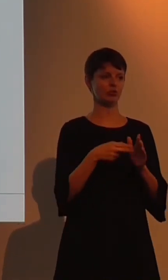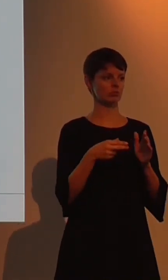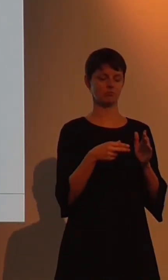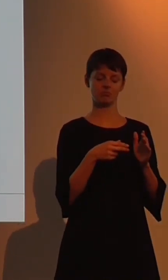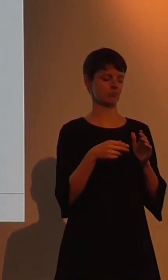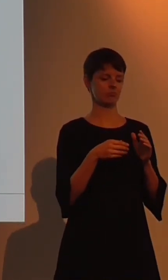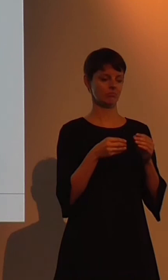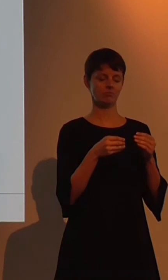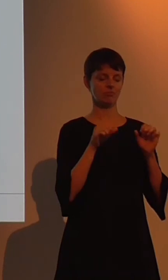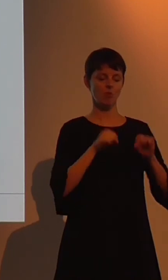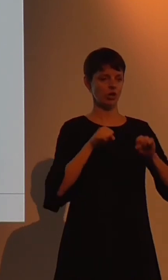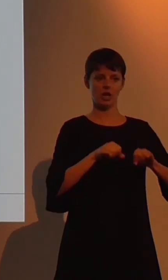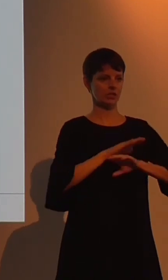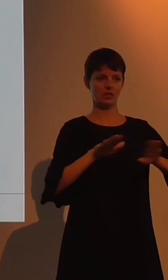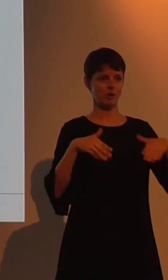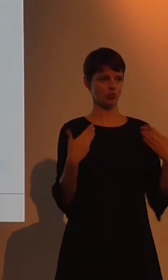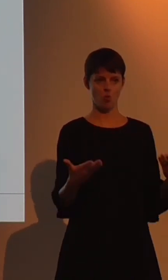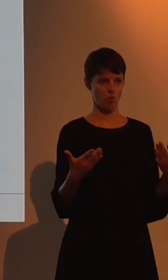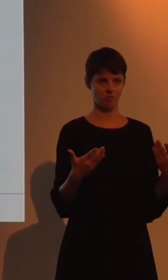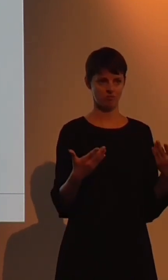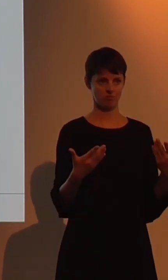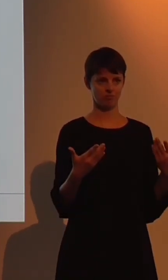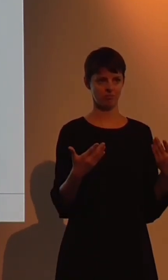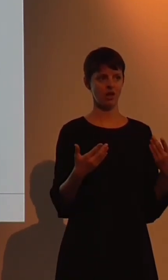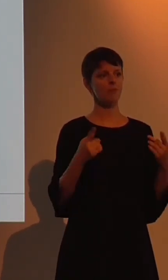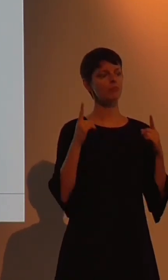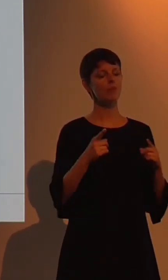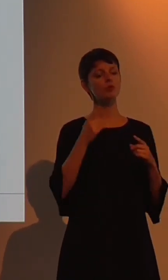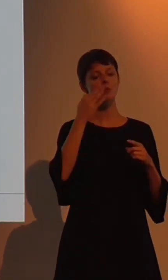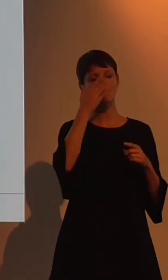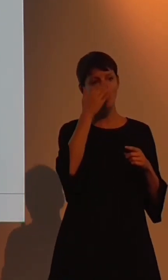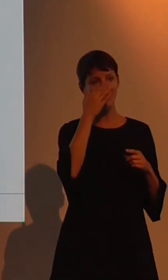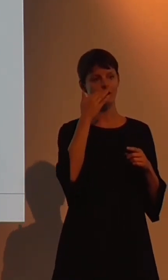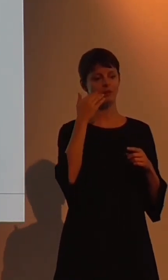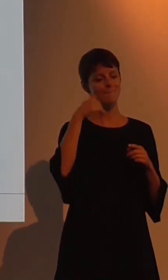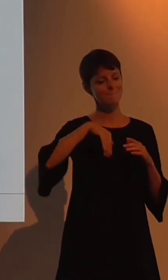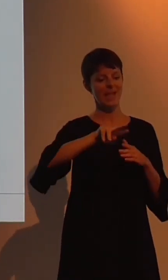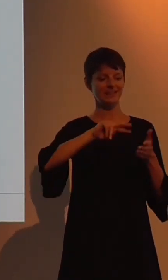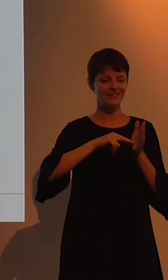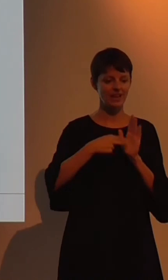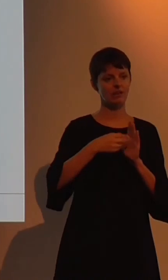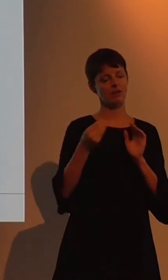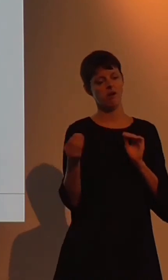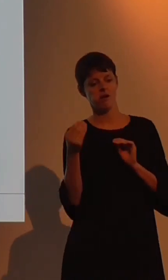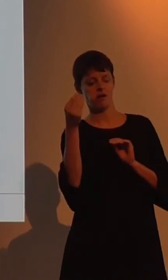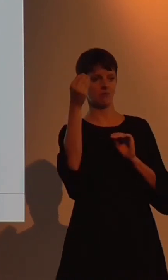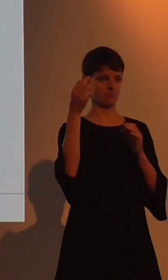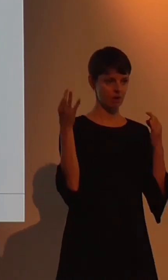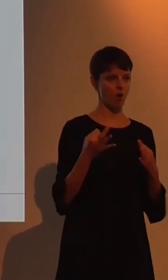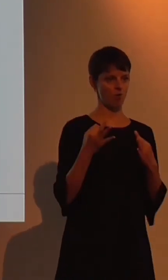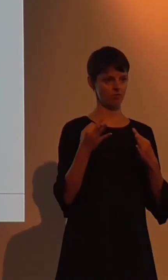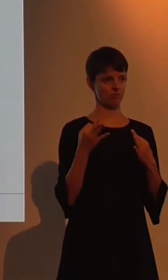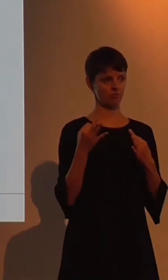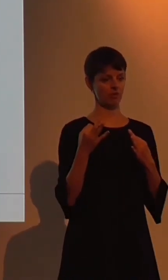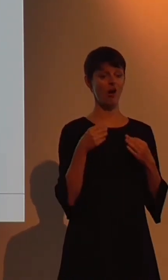wir auch eine Möglichkeit sehen, eventuell in Zukunft eine Finanzierungsmöglichkeit zu schaffen, ist das Konzept der Medienordnung